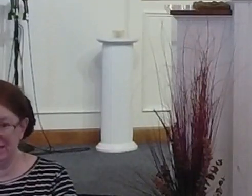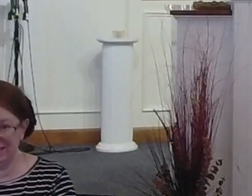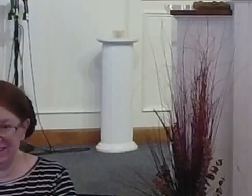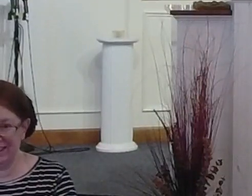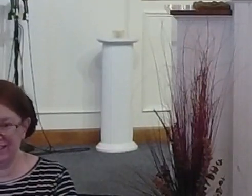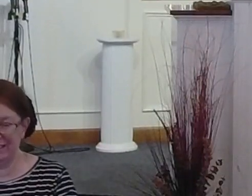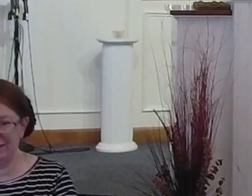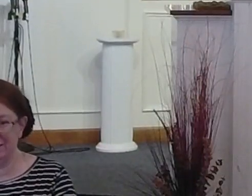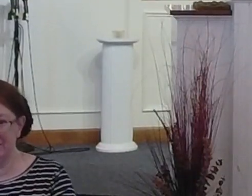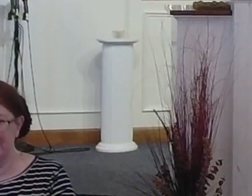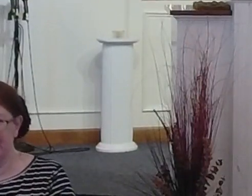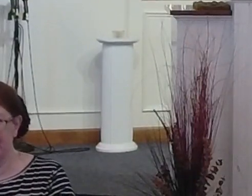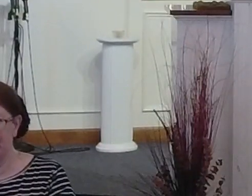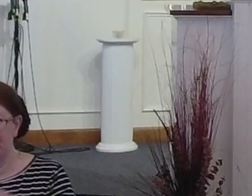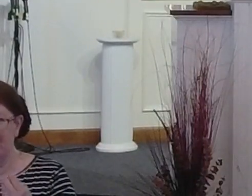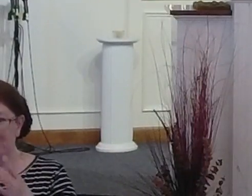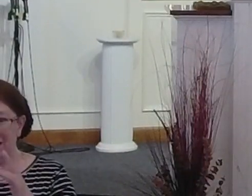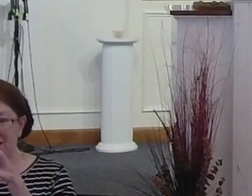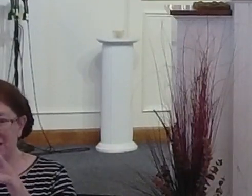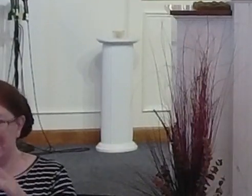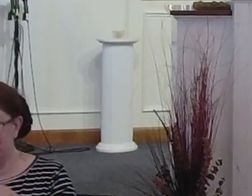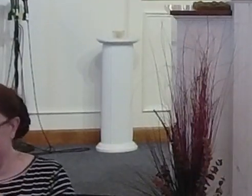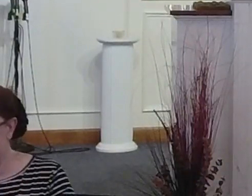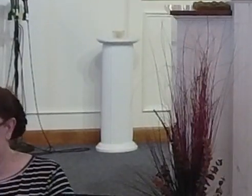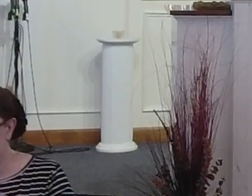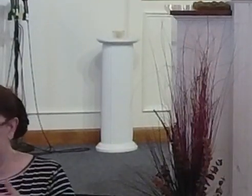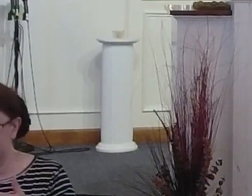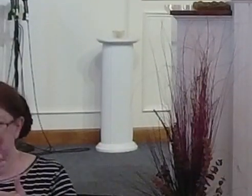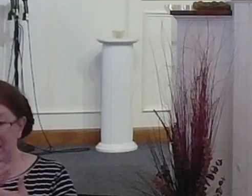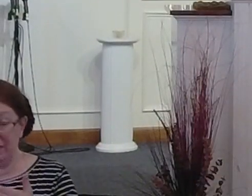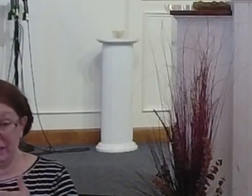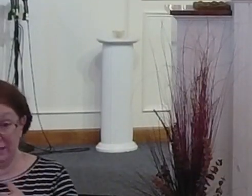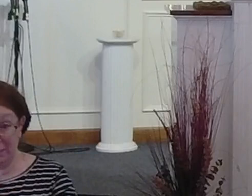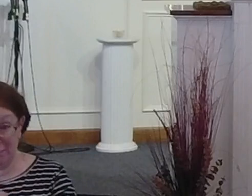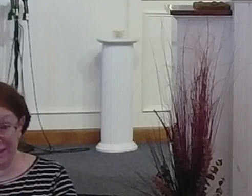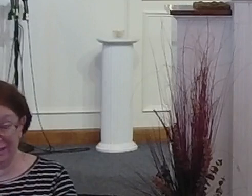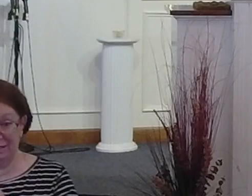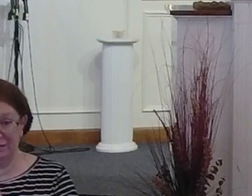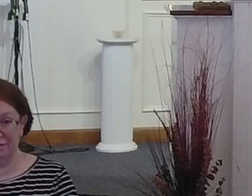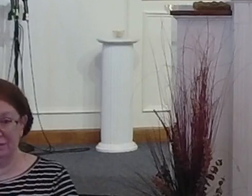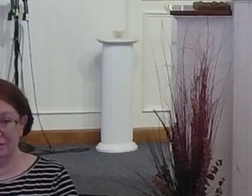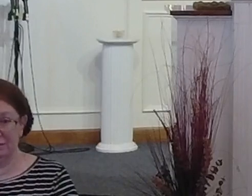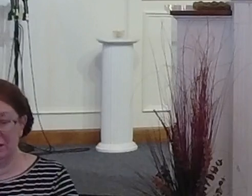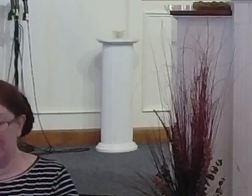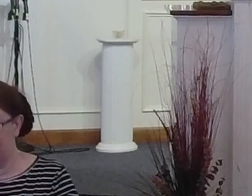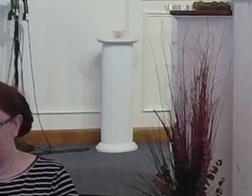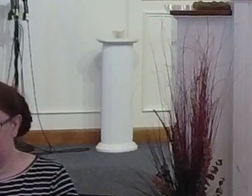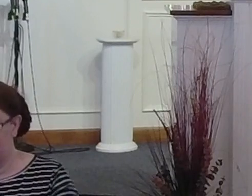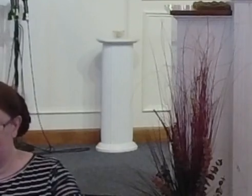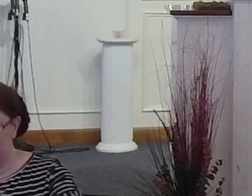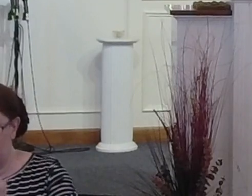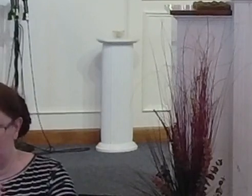las tortugas, las palomas, los gusanos, los peces, el mar.